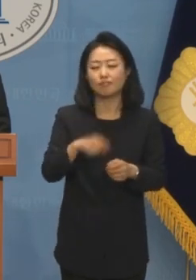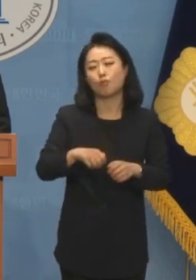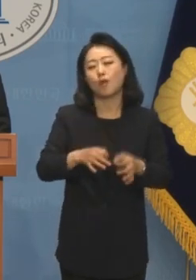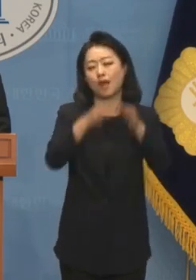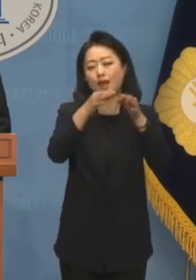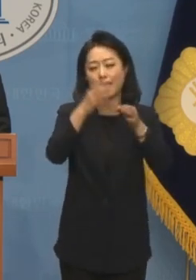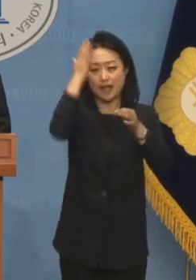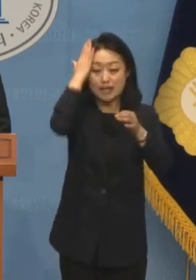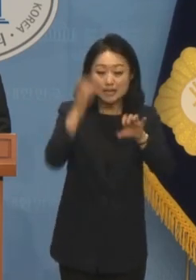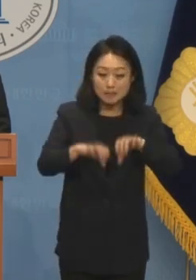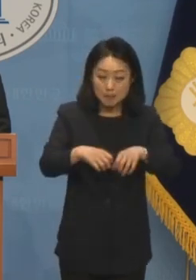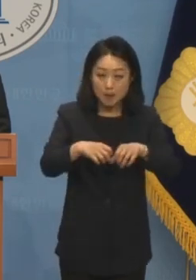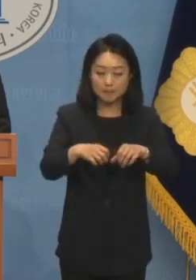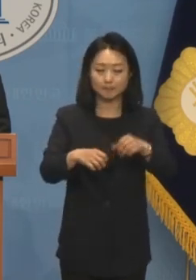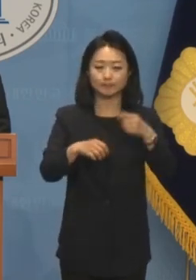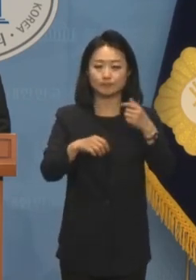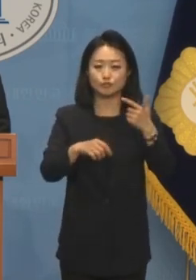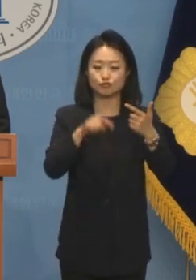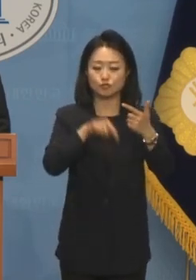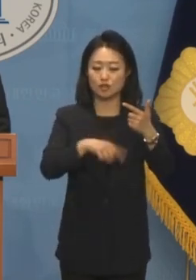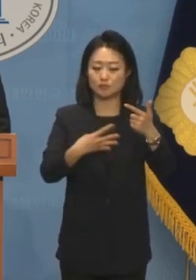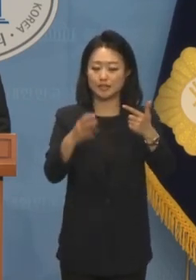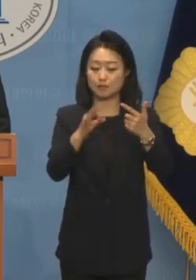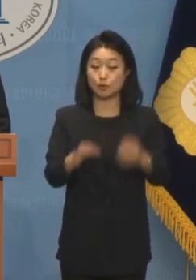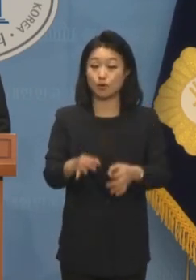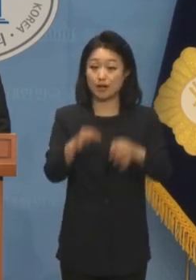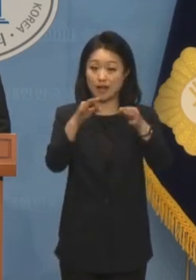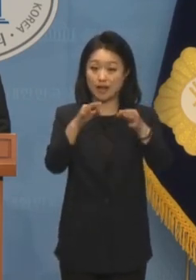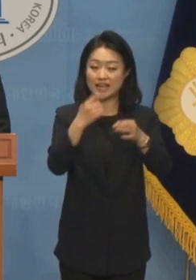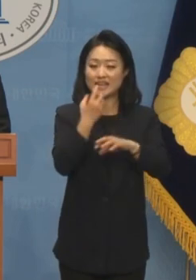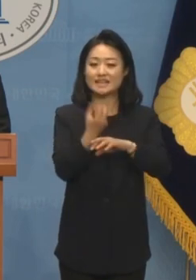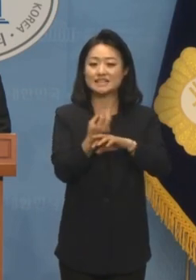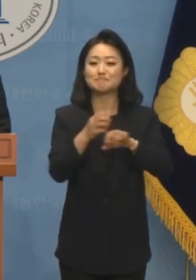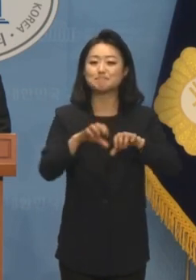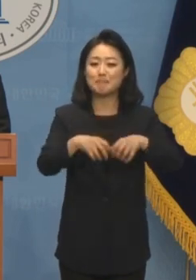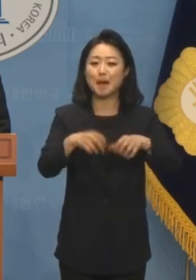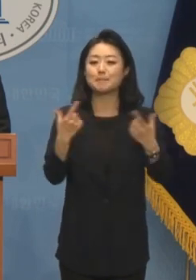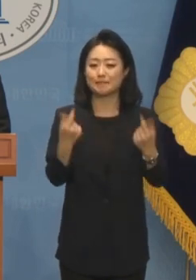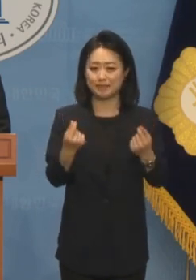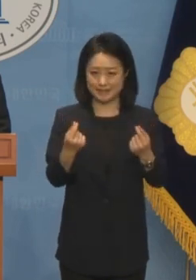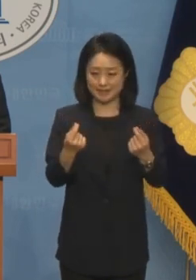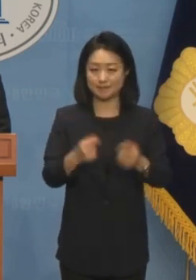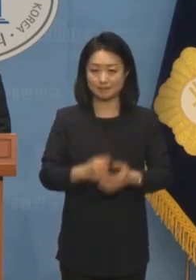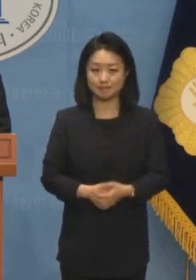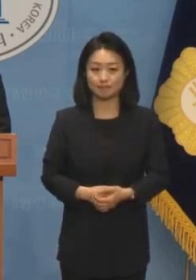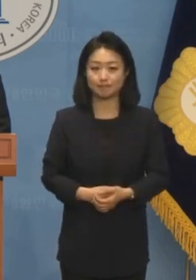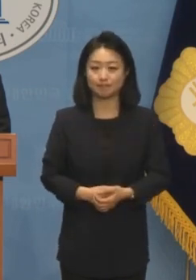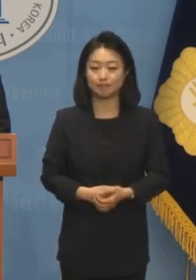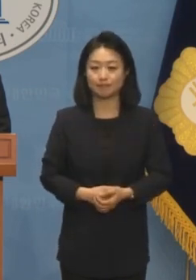김밥 가격은 6.4%나 상승하여 금밥이라는 말까지 나오고 있습니다.